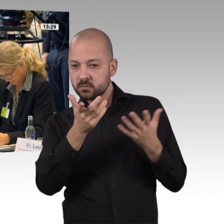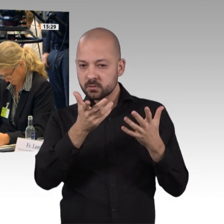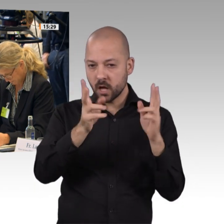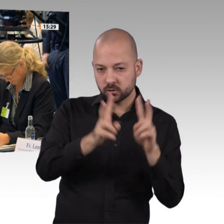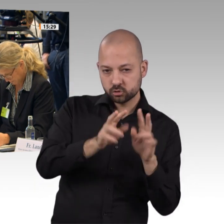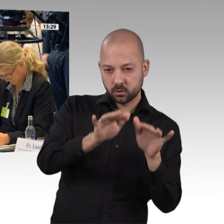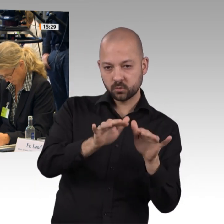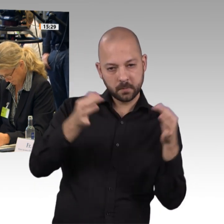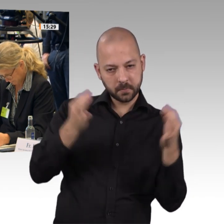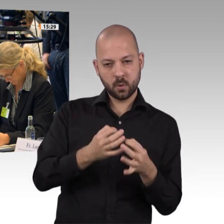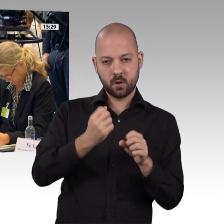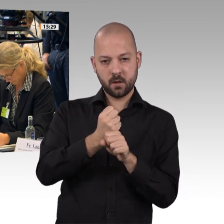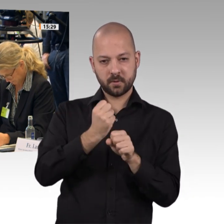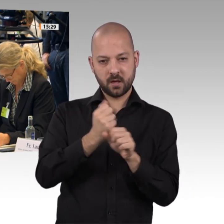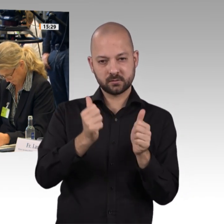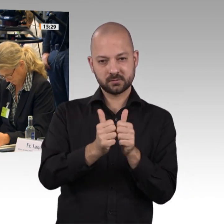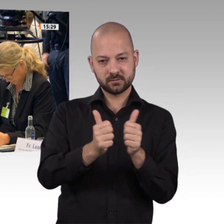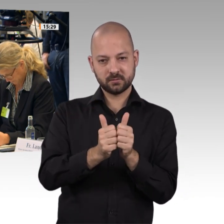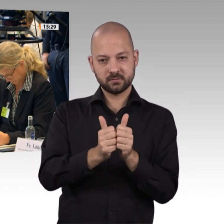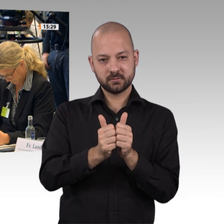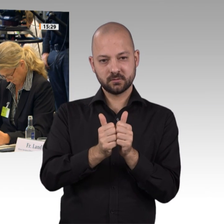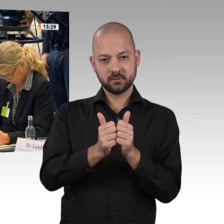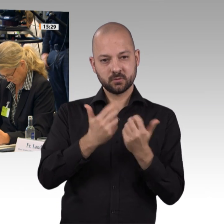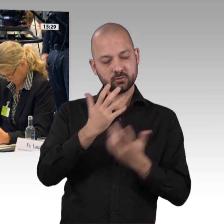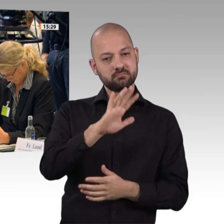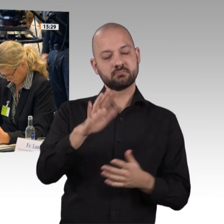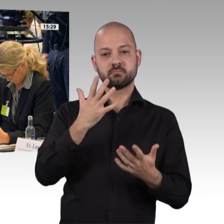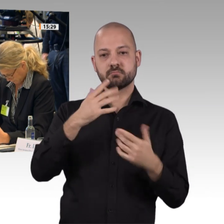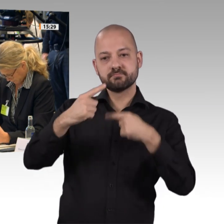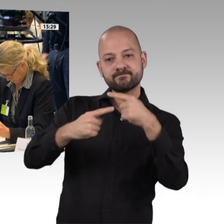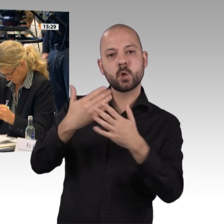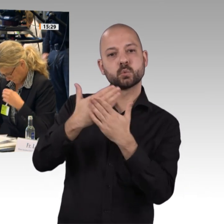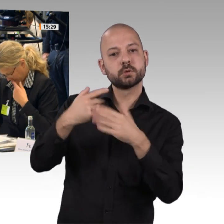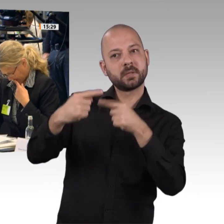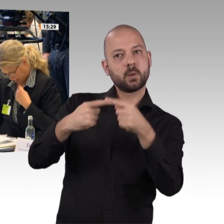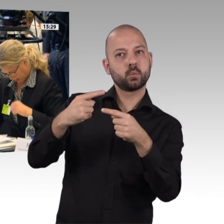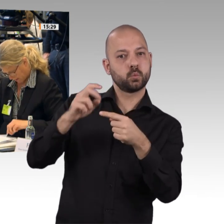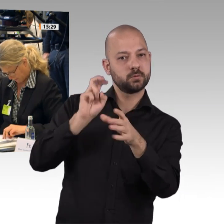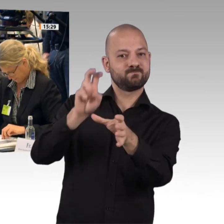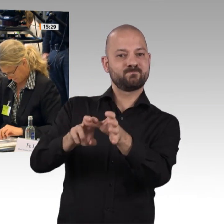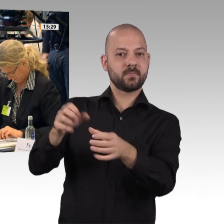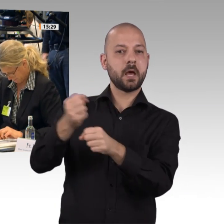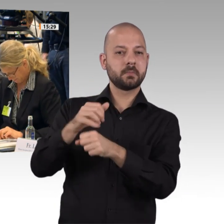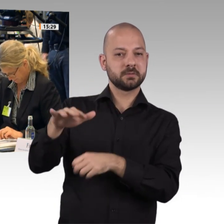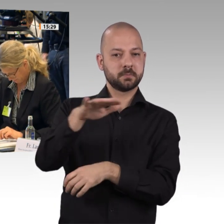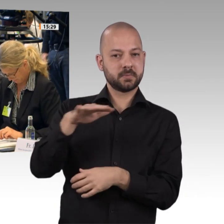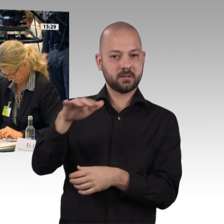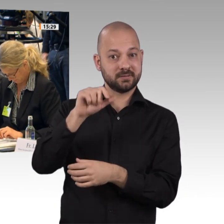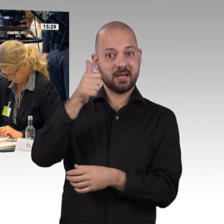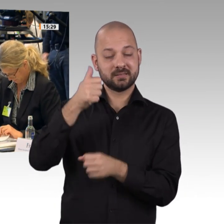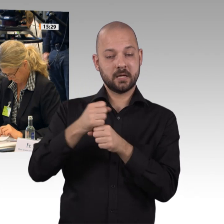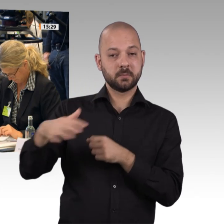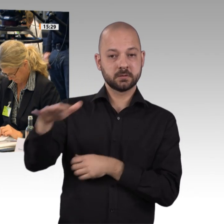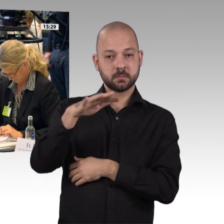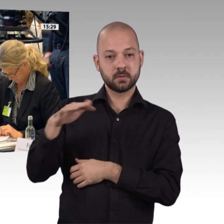dem ganzen Verfahren auch nie einen Zweifel daran gelassen, dass wir die Arbeitsassistenz als ein ausgesprochen sinnvolles Instrument halten. Die Sorge,